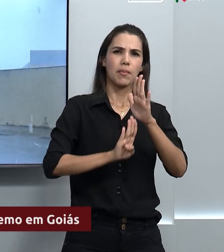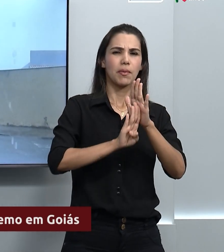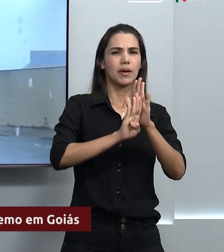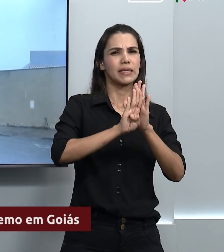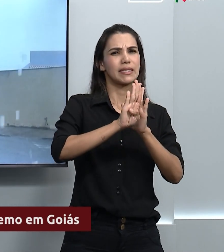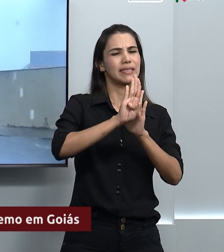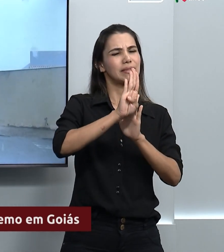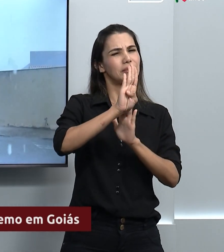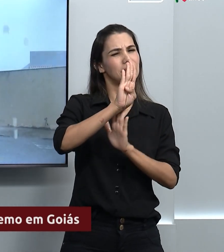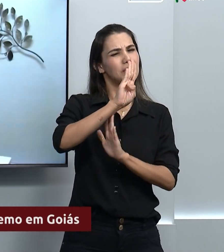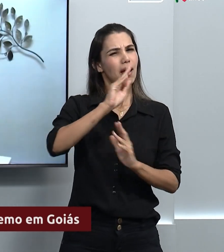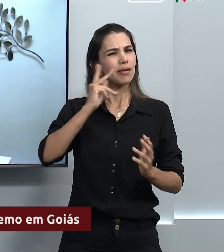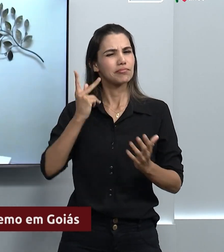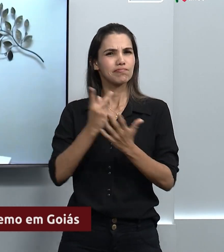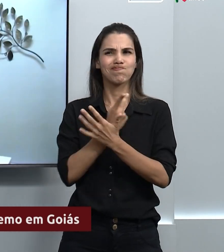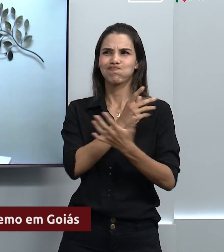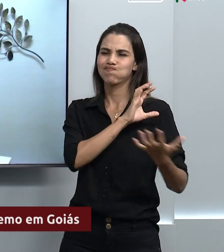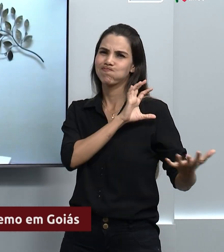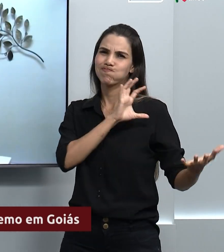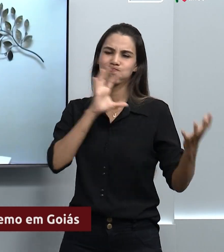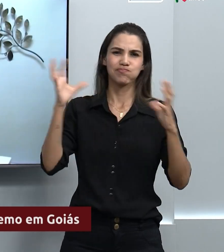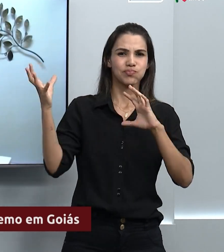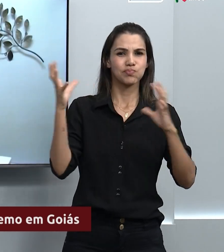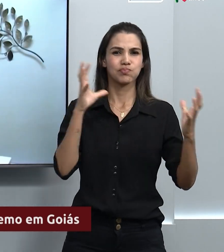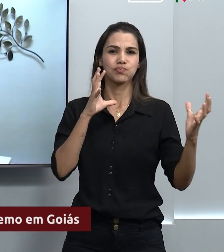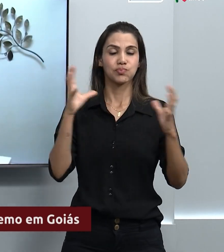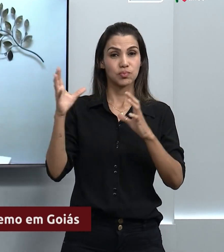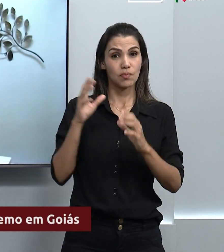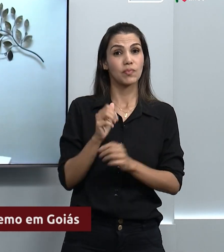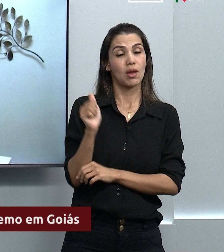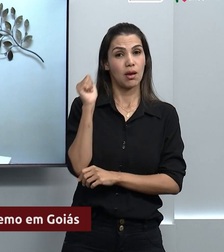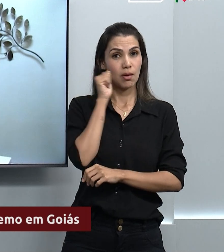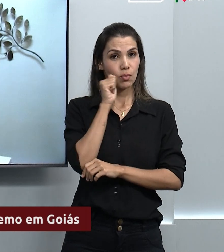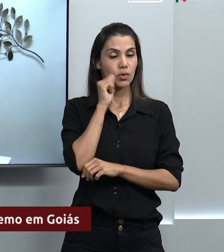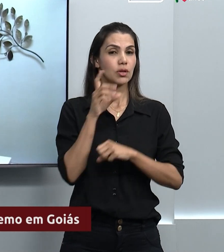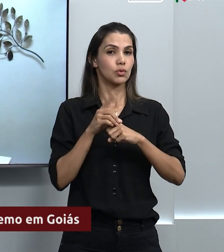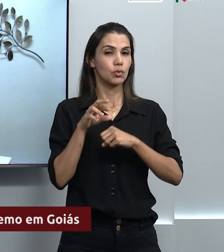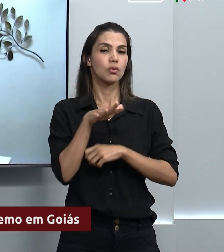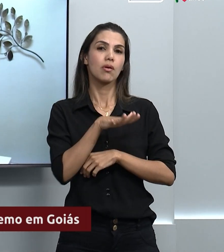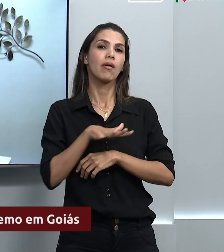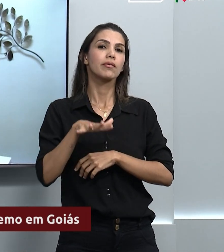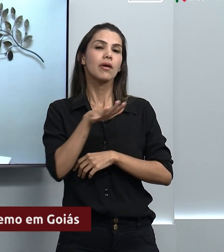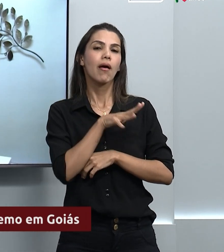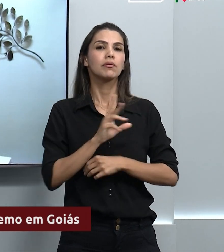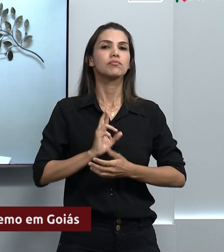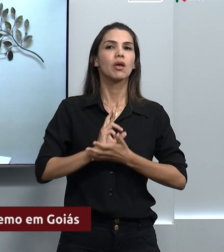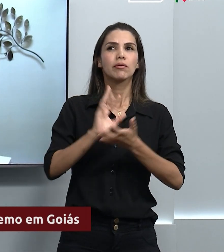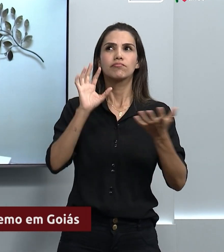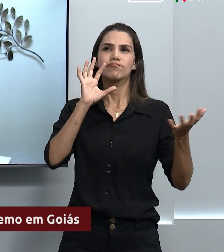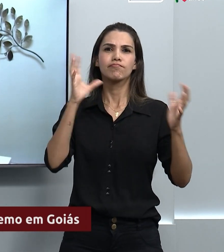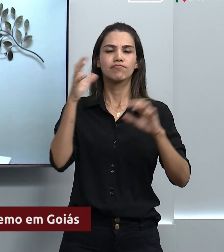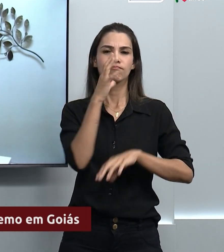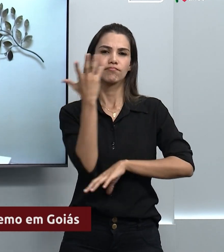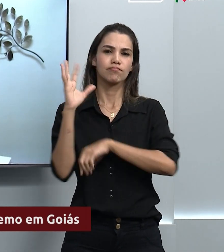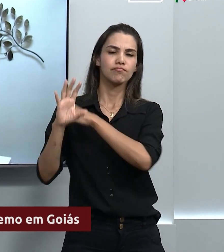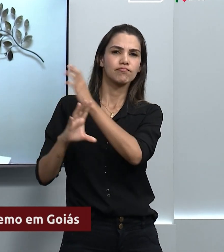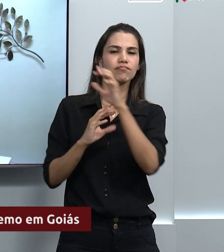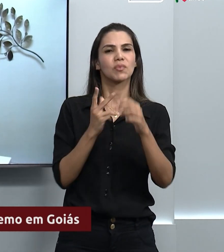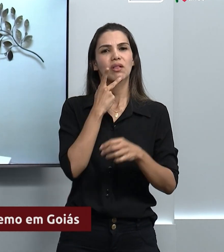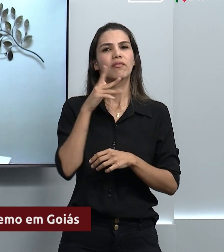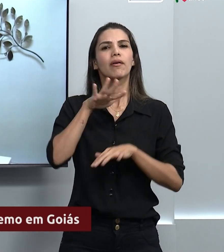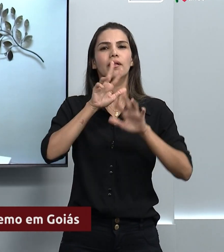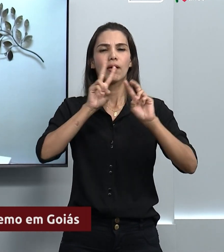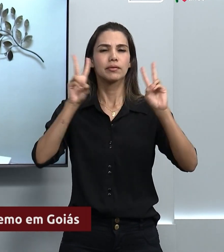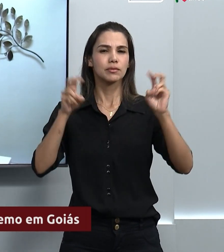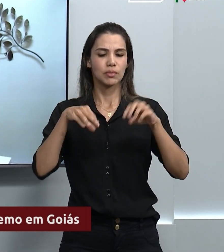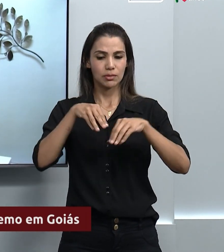6.772 eventos severos. A doutora em recursos florestais, Cibele Barreira, ressalta o histórico da ocupação do solo em Goiânia